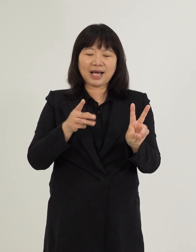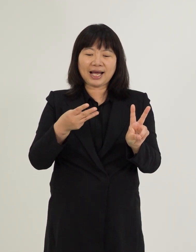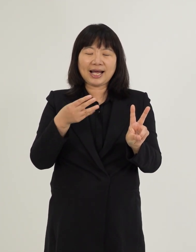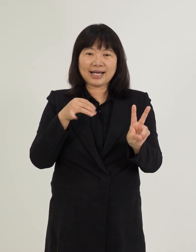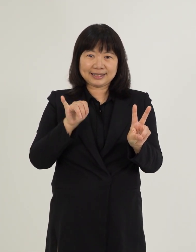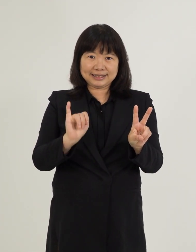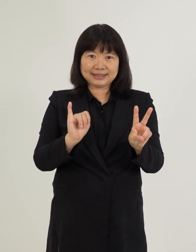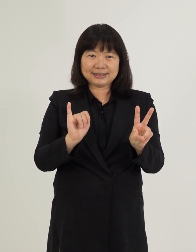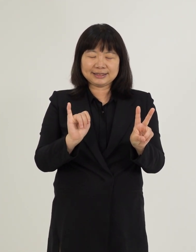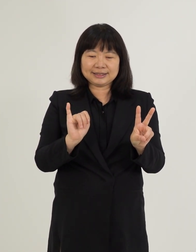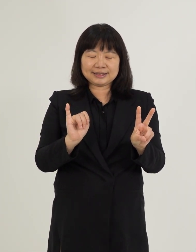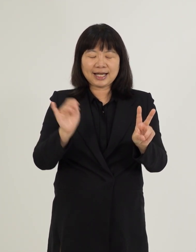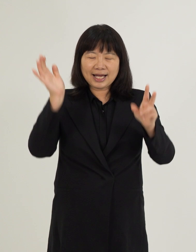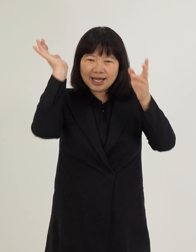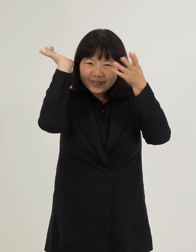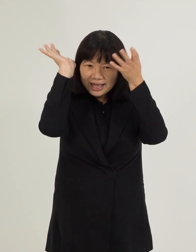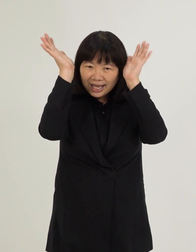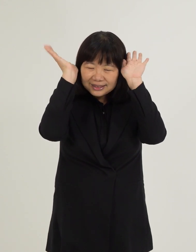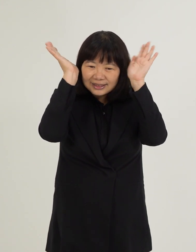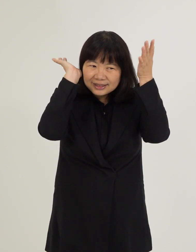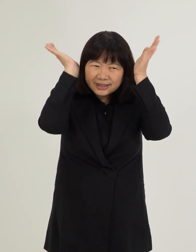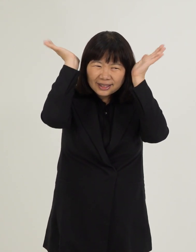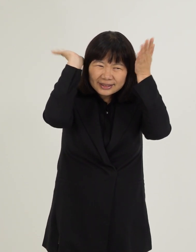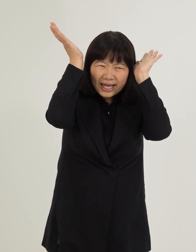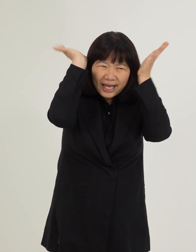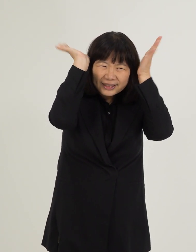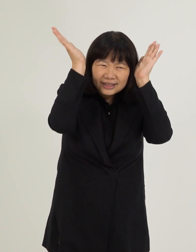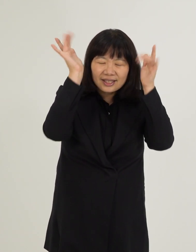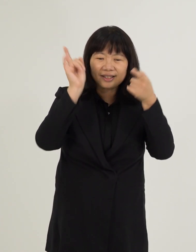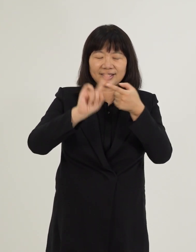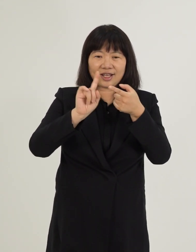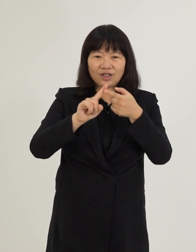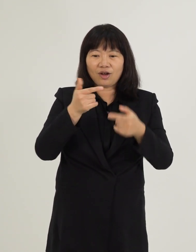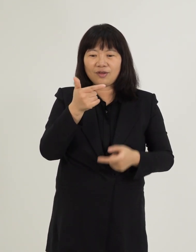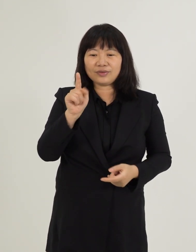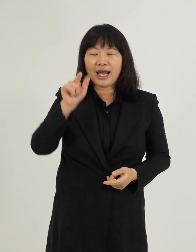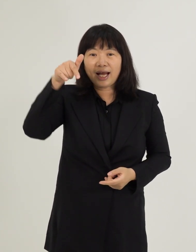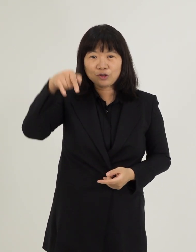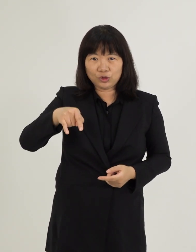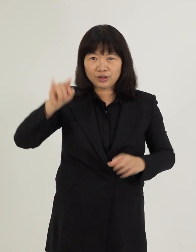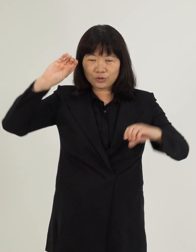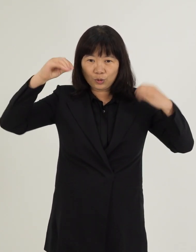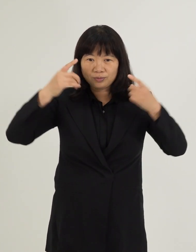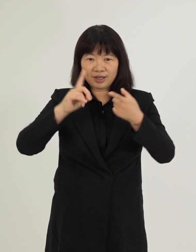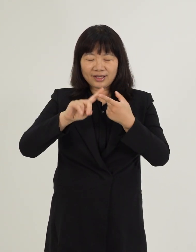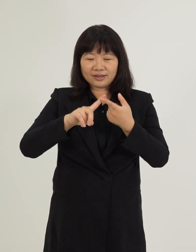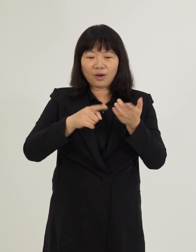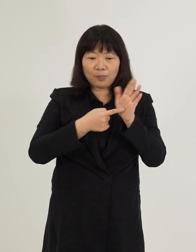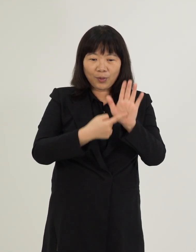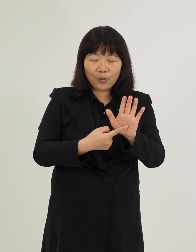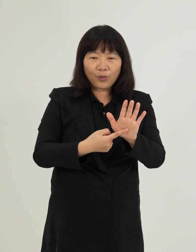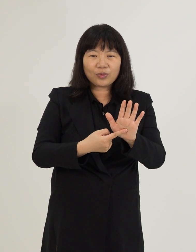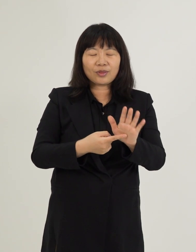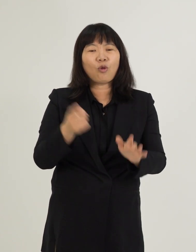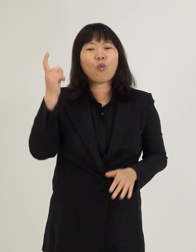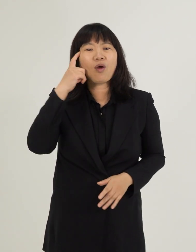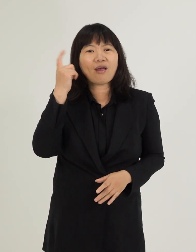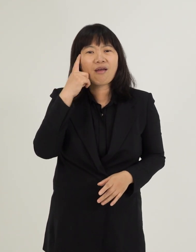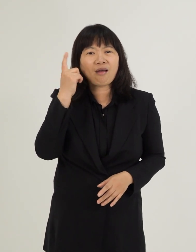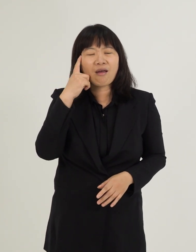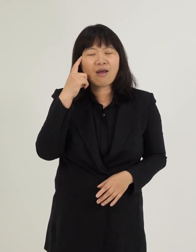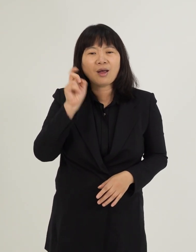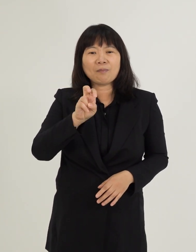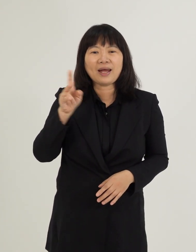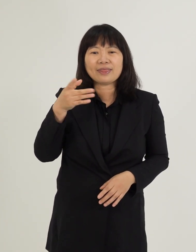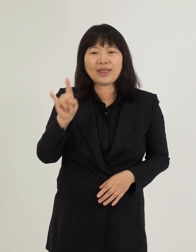2마리로서 마태가 밝히는 이유가 뭘까? 이게 아주 중요합니다. 이 대목은